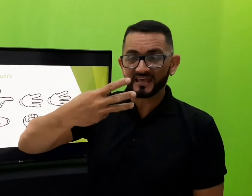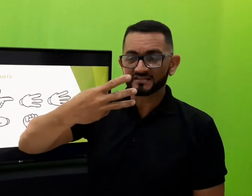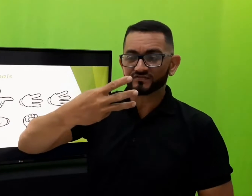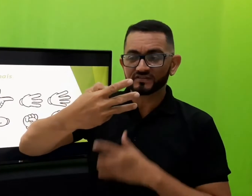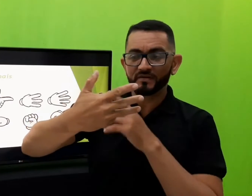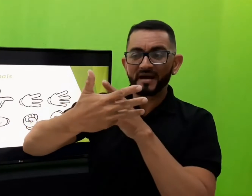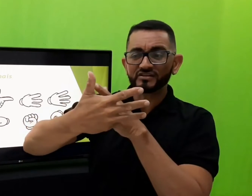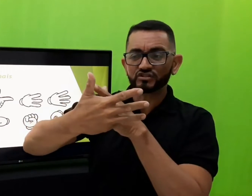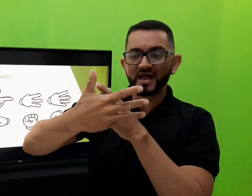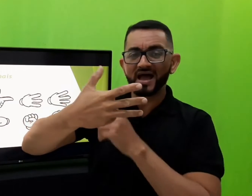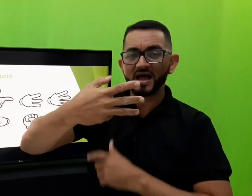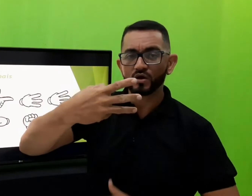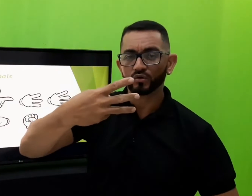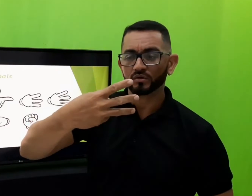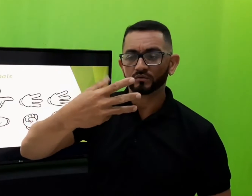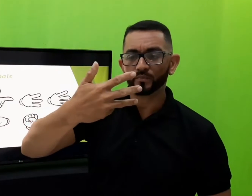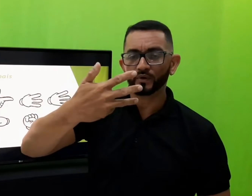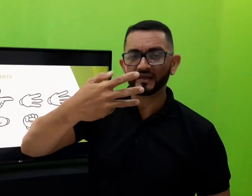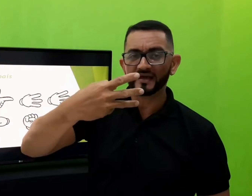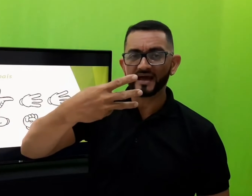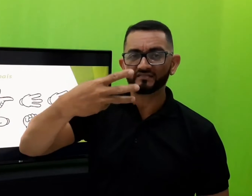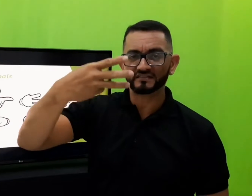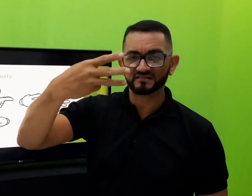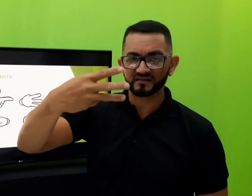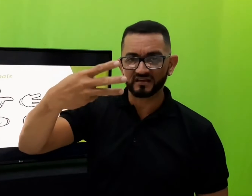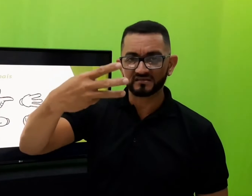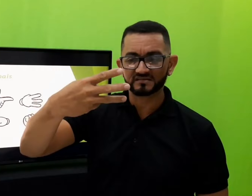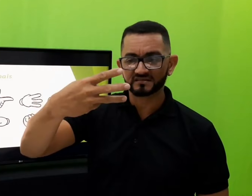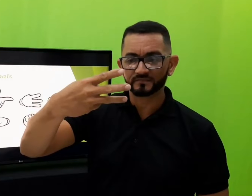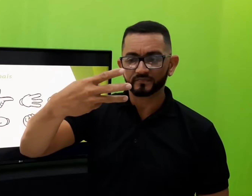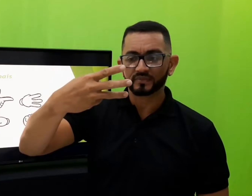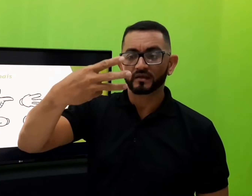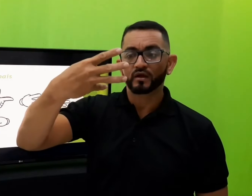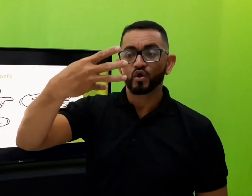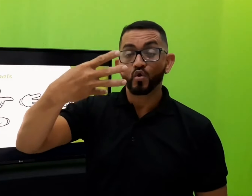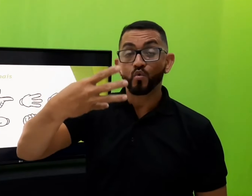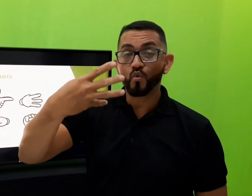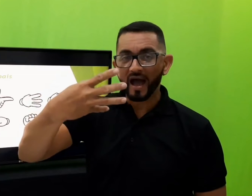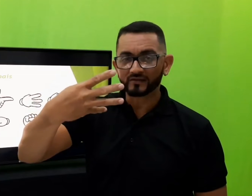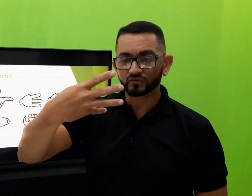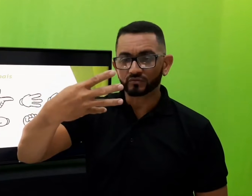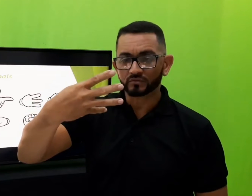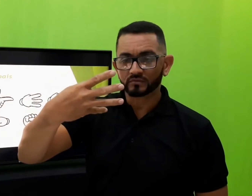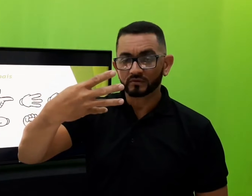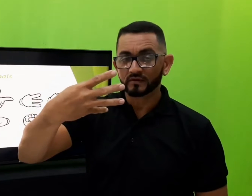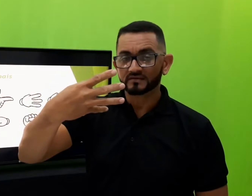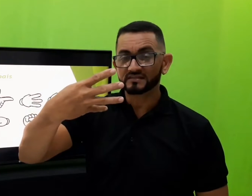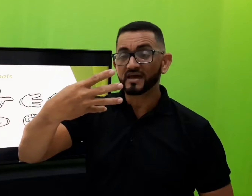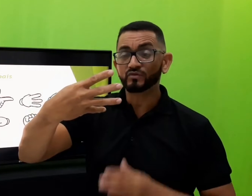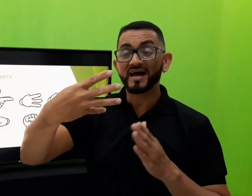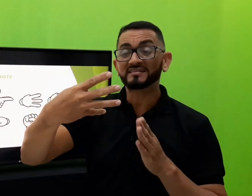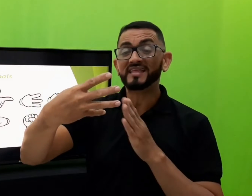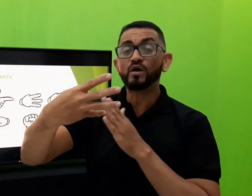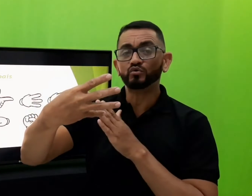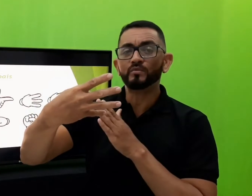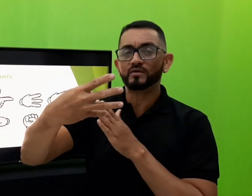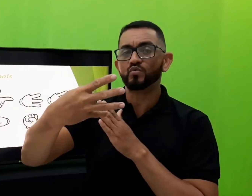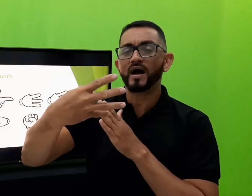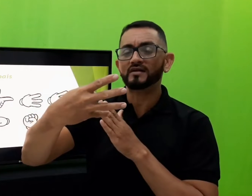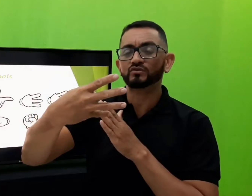3, você vai baixar o polegar e vai 3, 4, certo? Até o número 4,